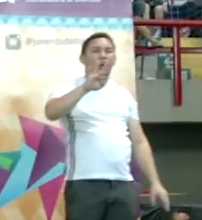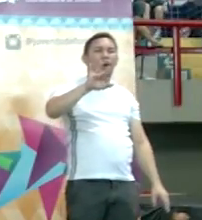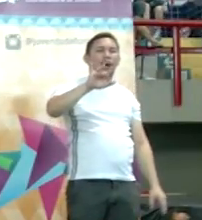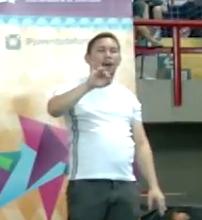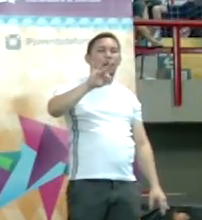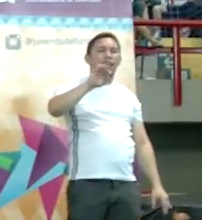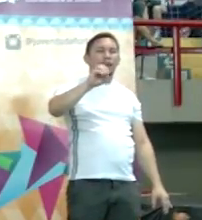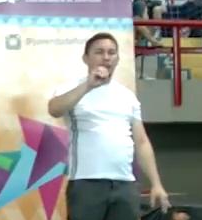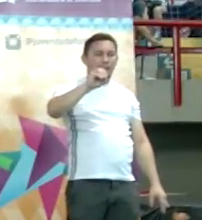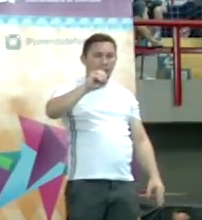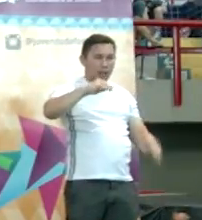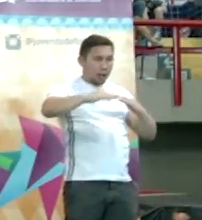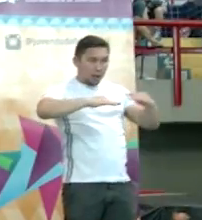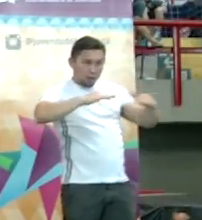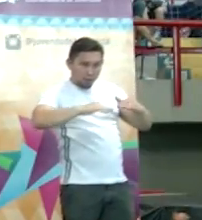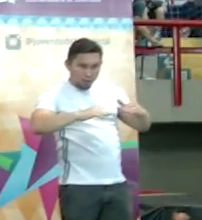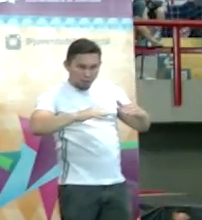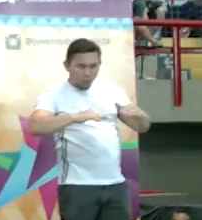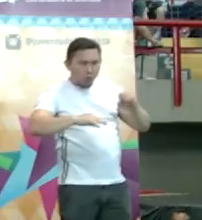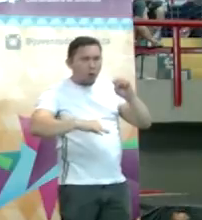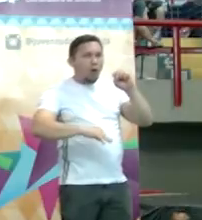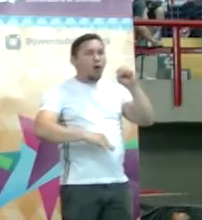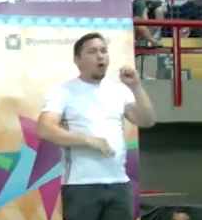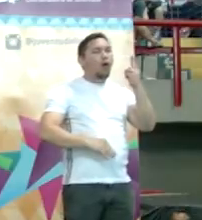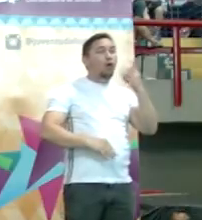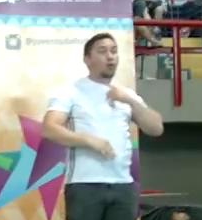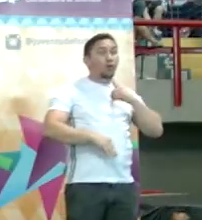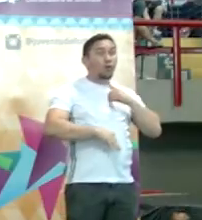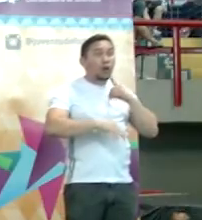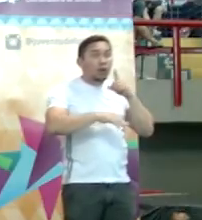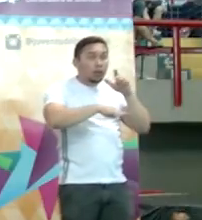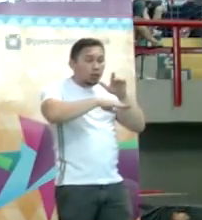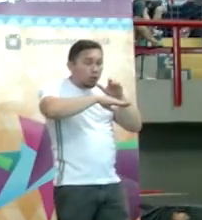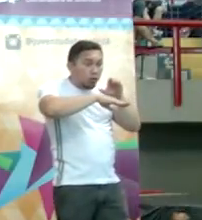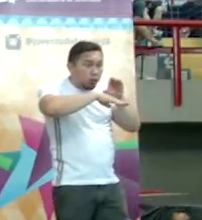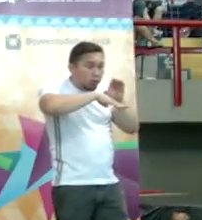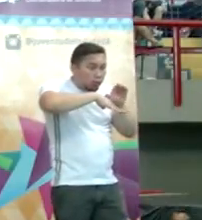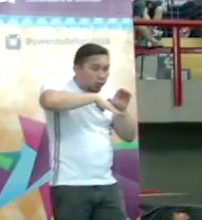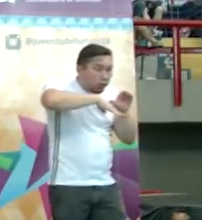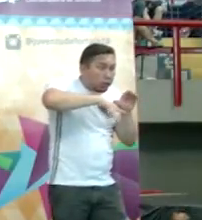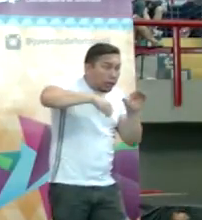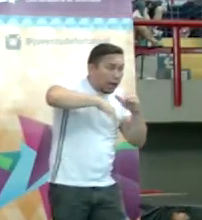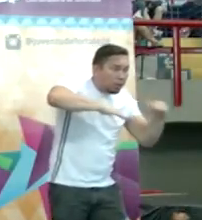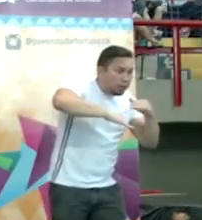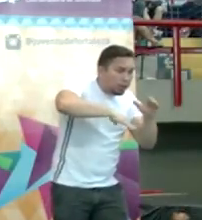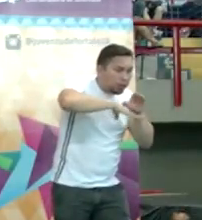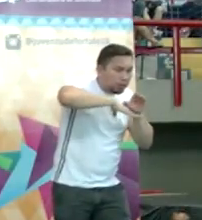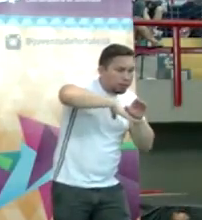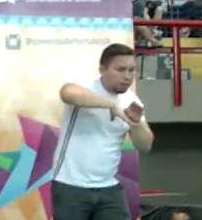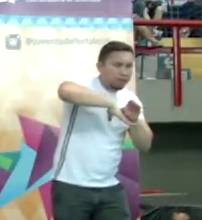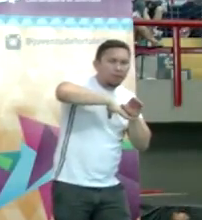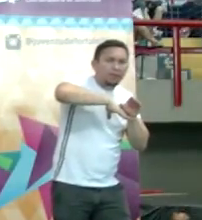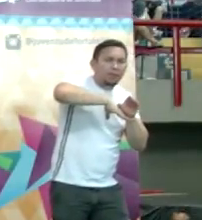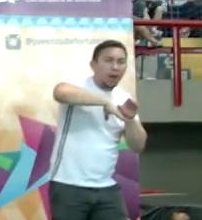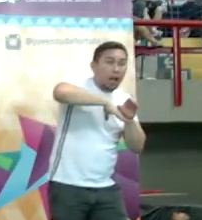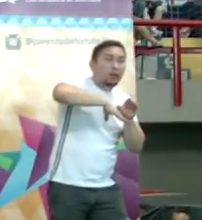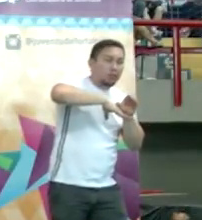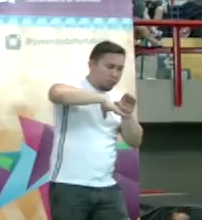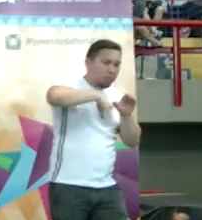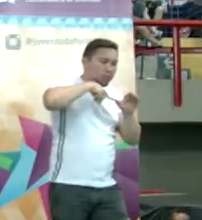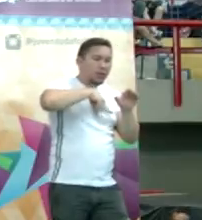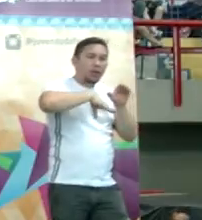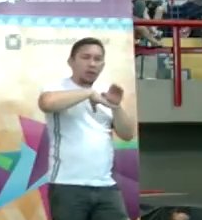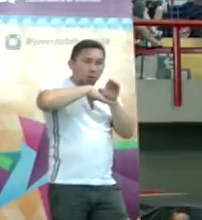tem movimento, é pessoal? Não. Existe atrito quando tem movimento ou quando tem o quê? Tendência a